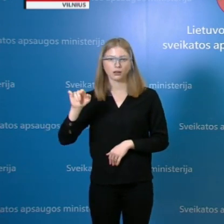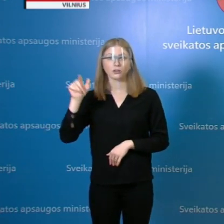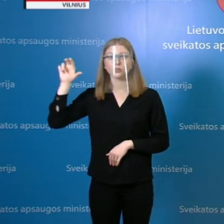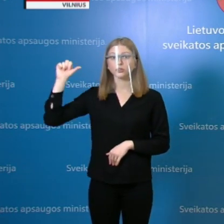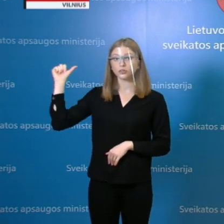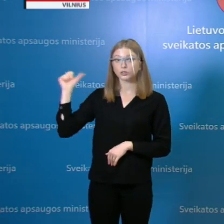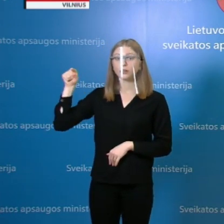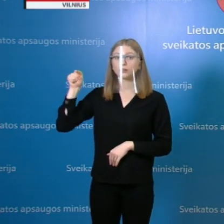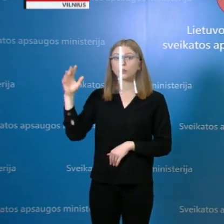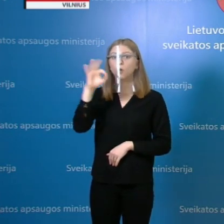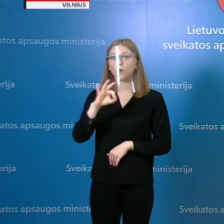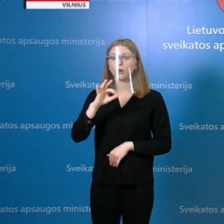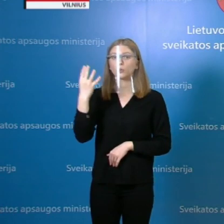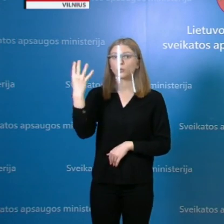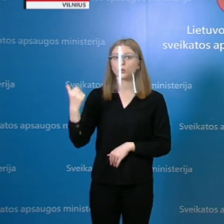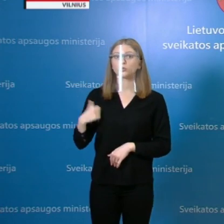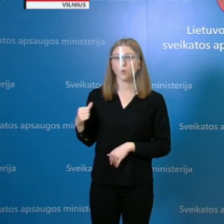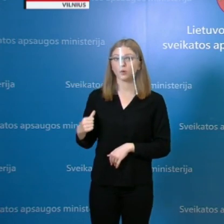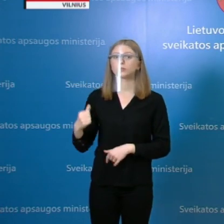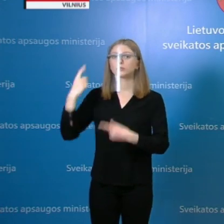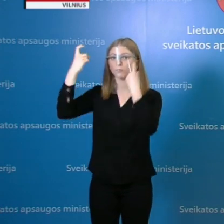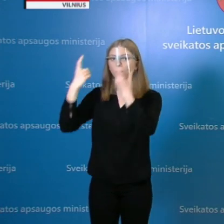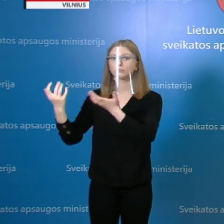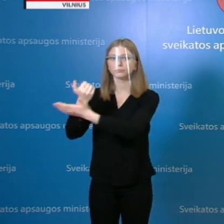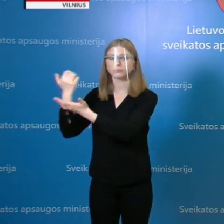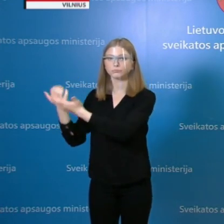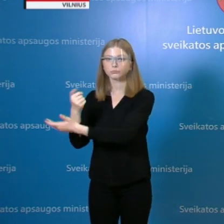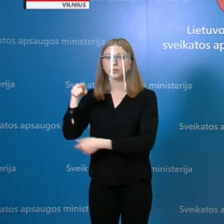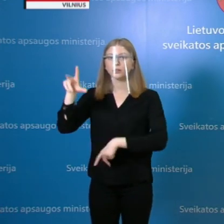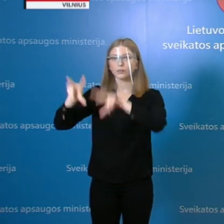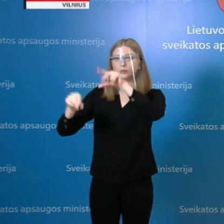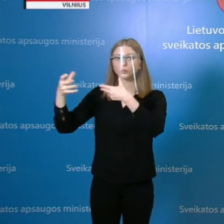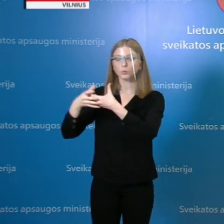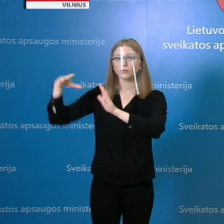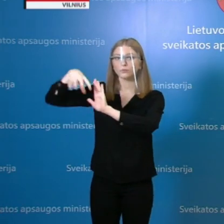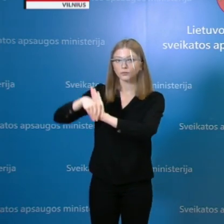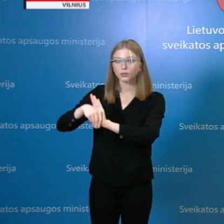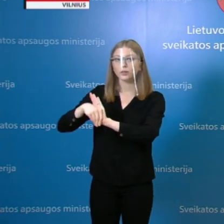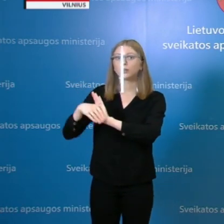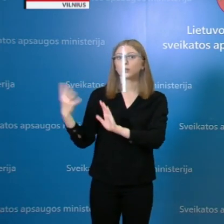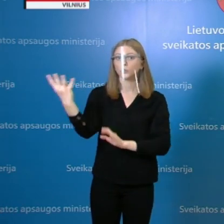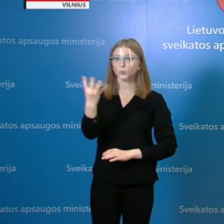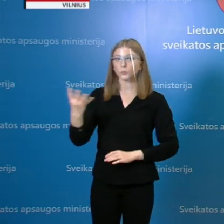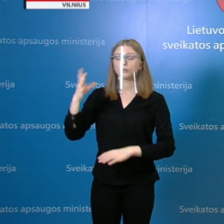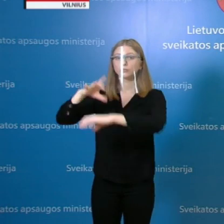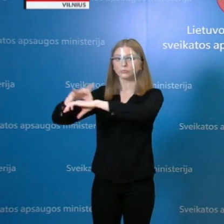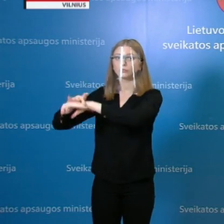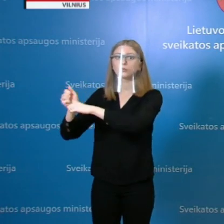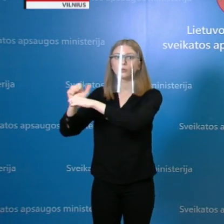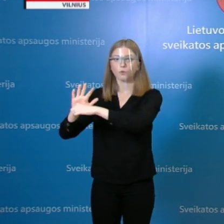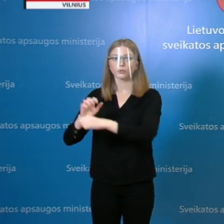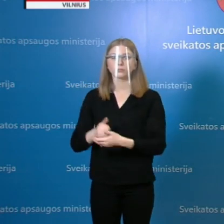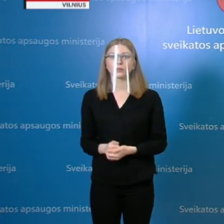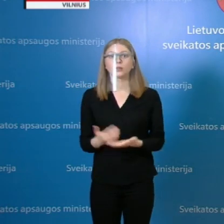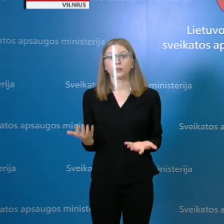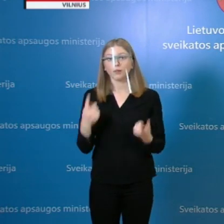4 pacientus. Tai yra didelis rizikos sąlytį turėjo asmenis, kuriems nustatytas teigiamas laboratorinio tyrimo rezultatas.